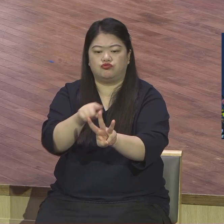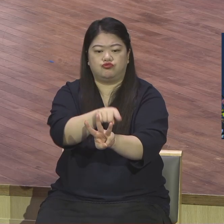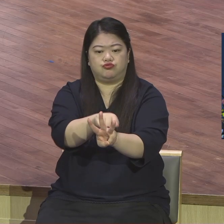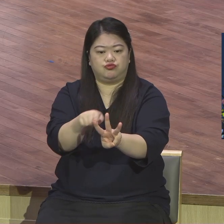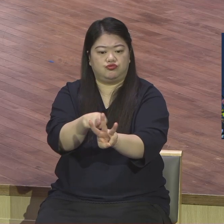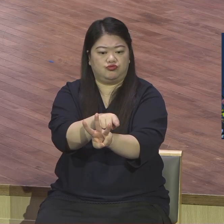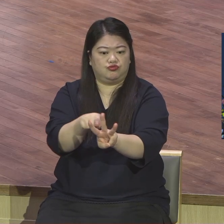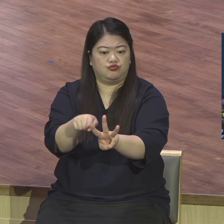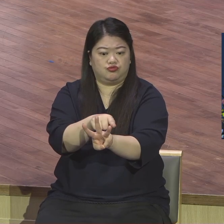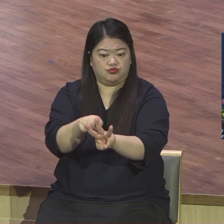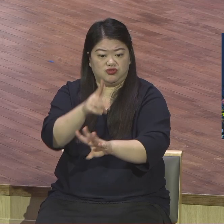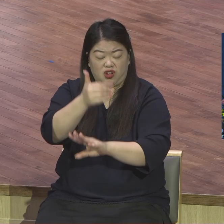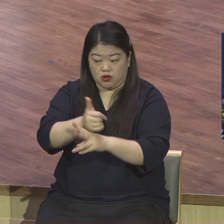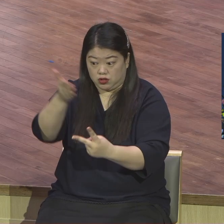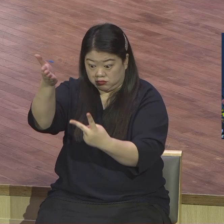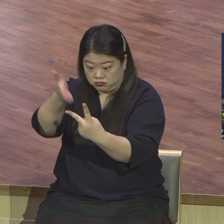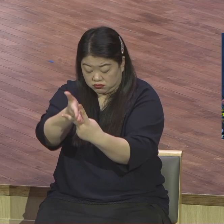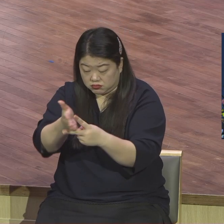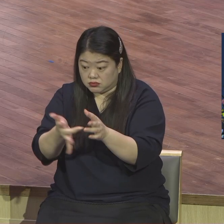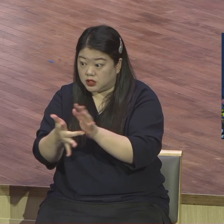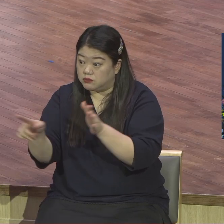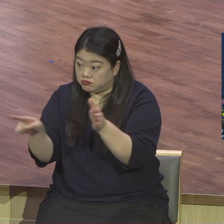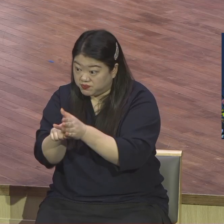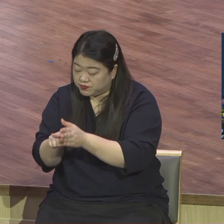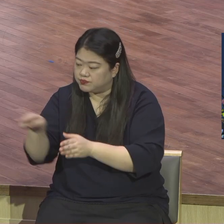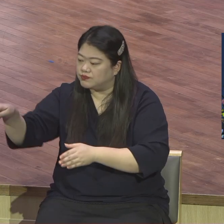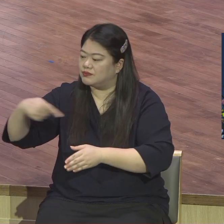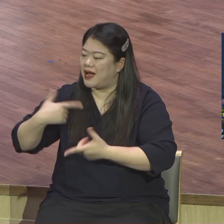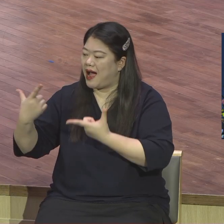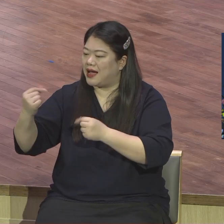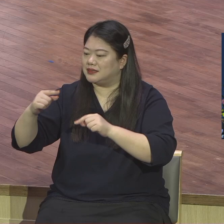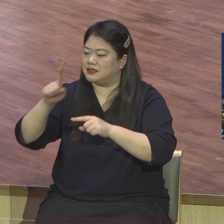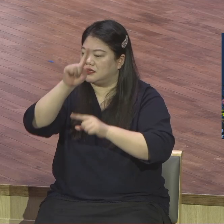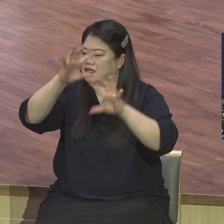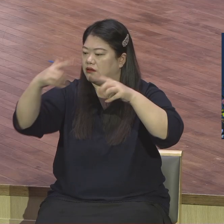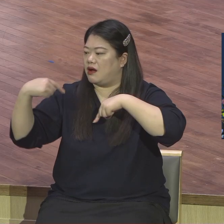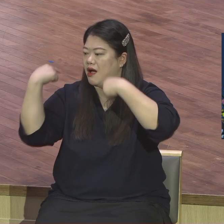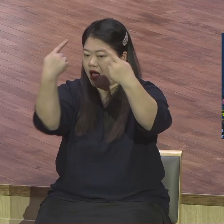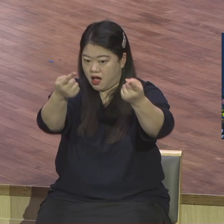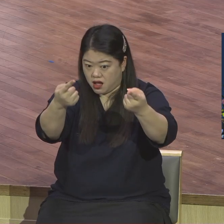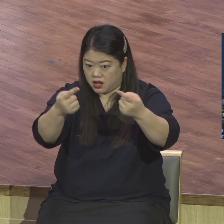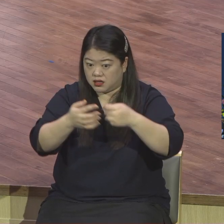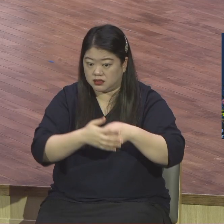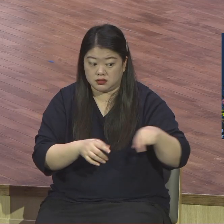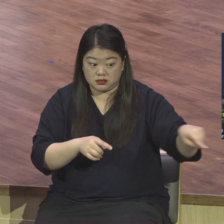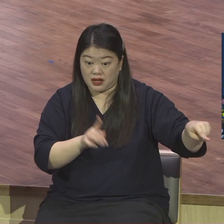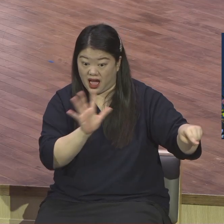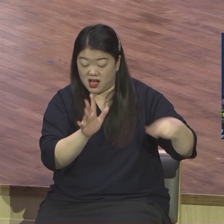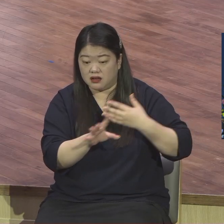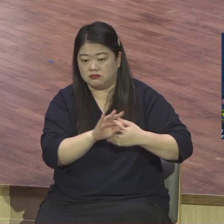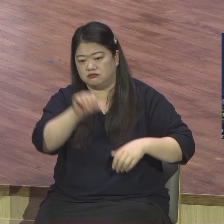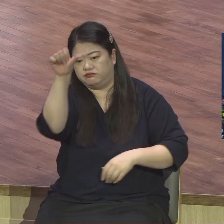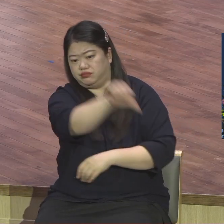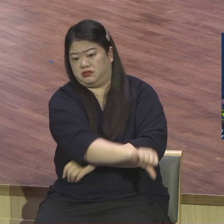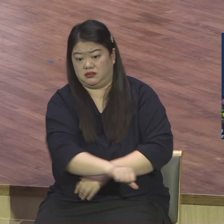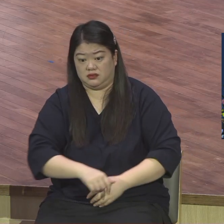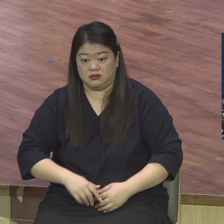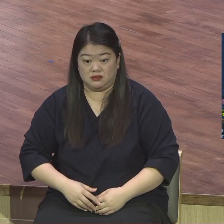뭐만 있으면 돼요? 예수 그리스도의 십자가의 보혈의 피만 그 가슴 속에 흐르면